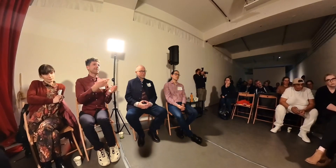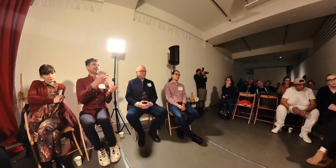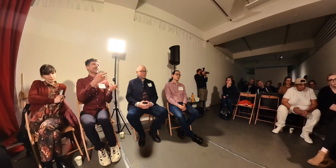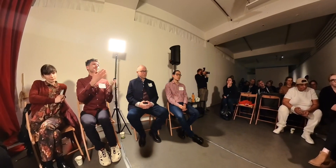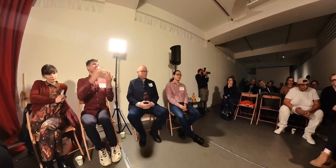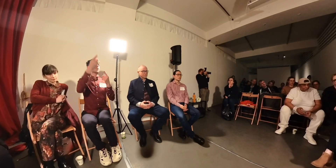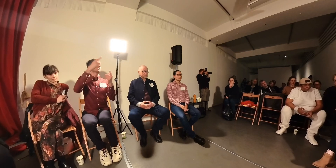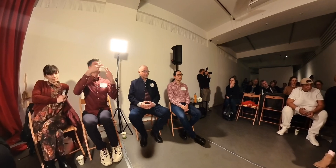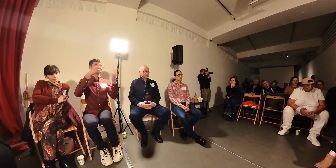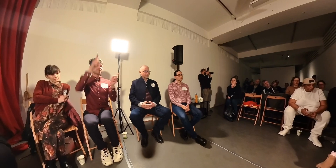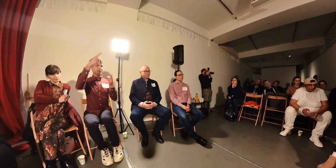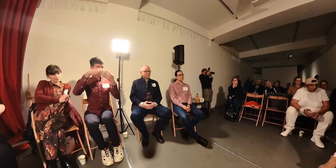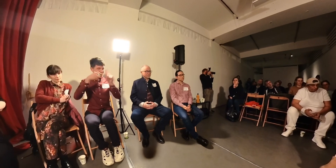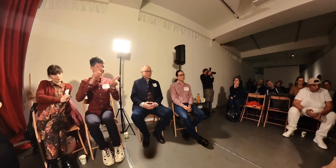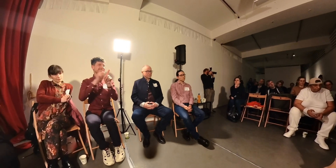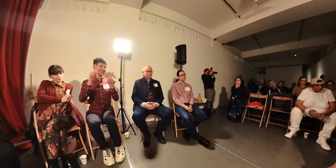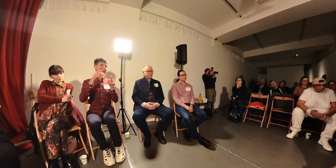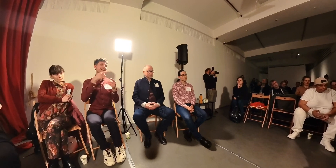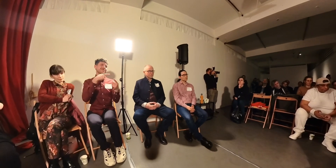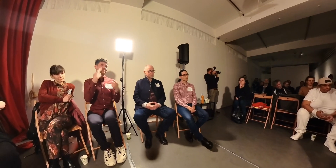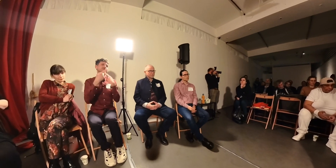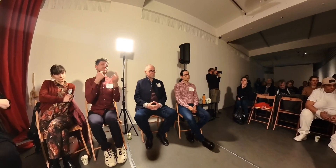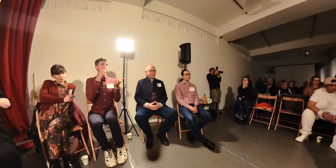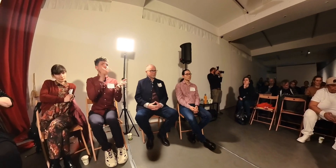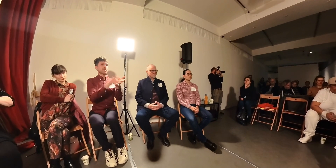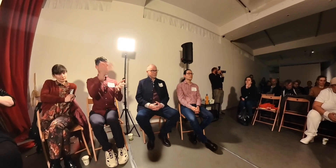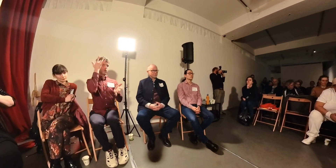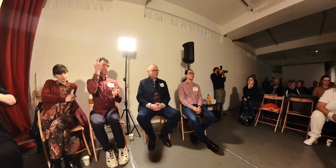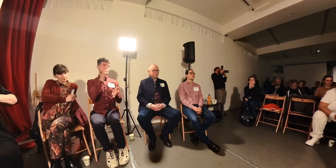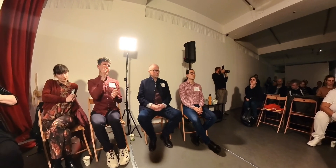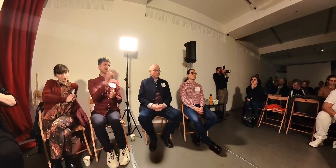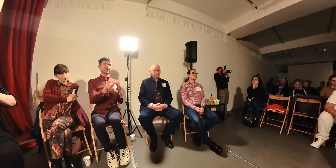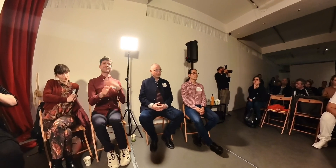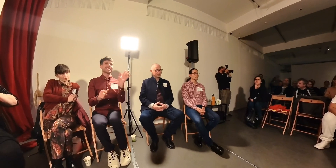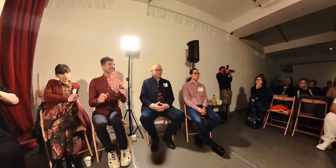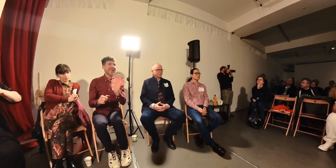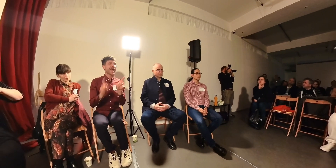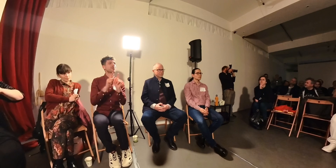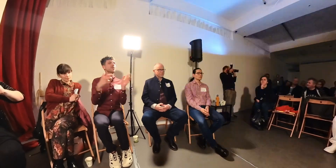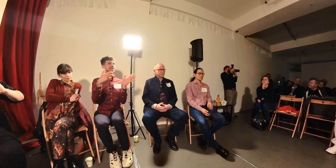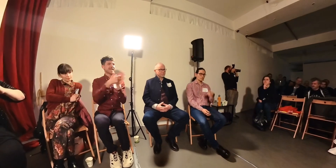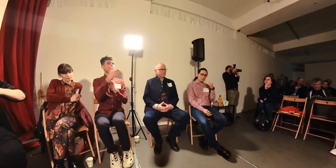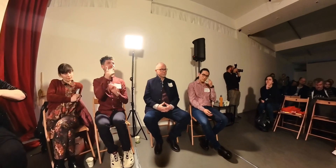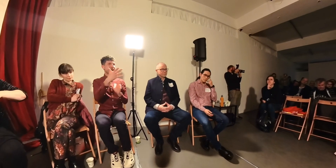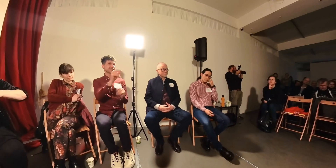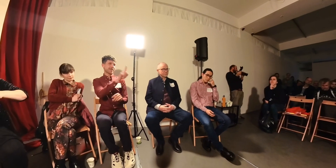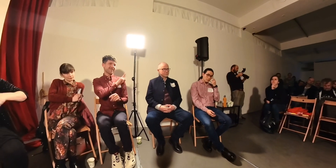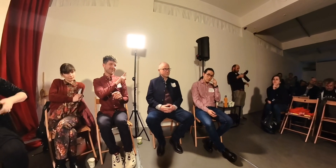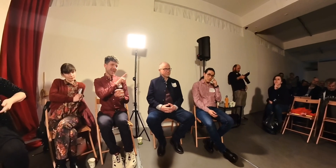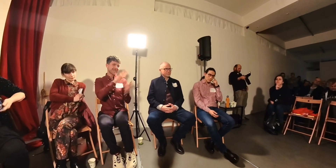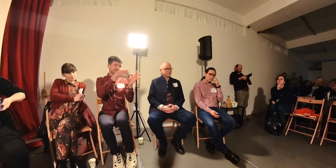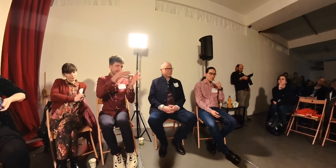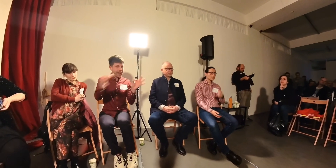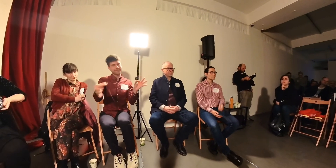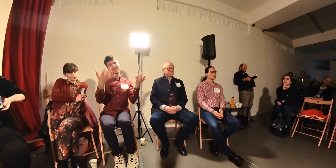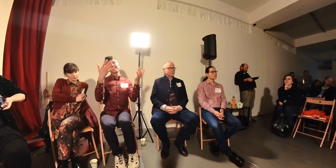znaková řeč, německá znaková řeč. Ale tím, že ta slova jsou používaná v mainstreamu a